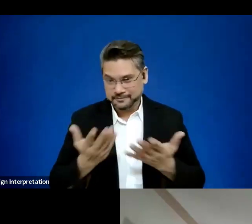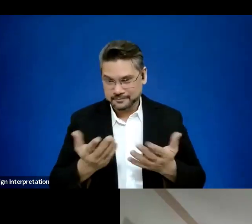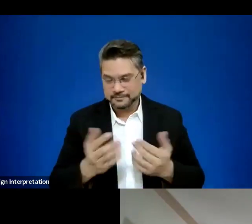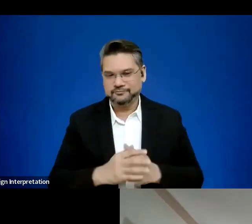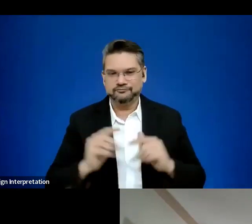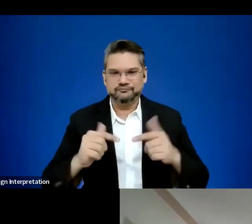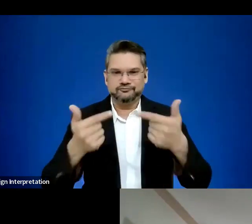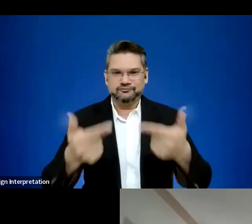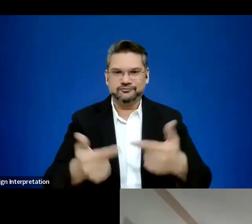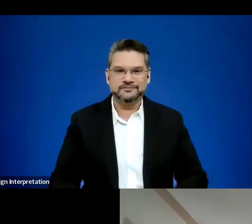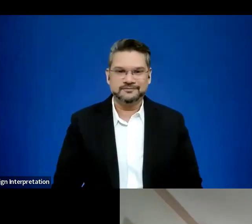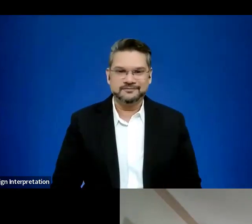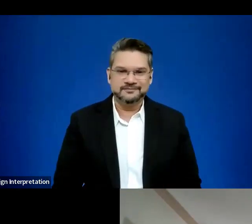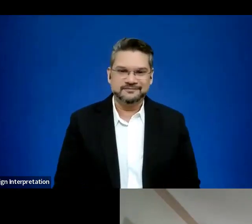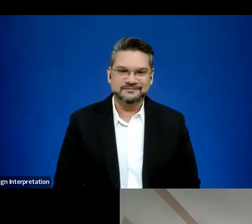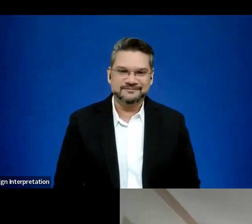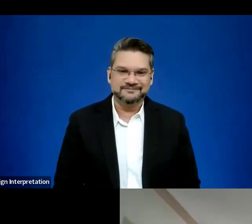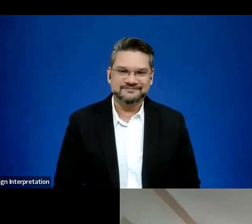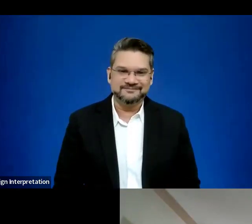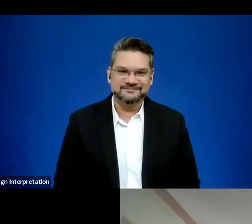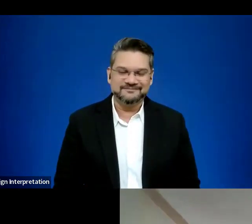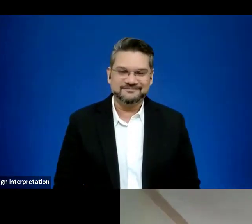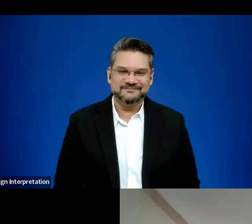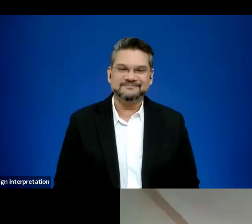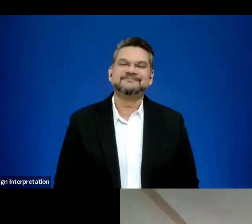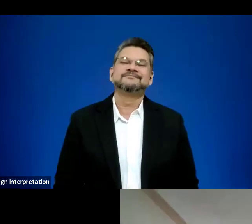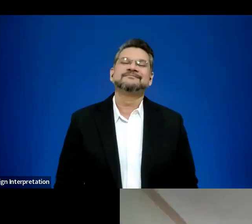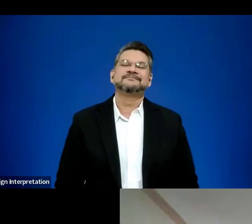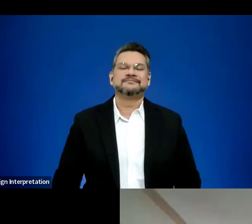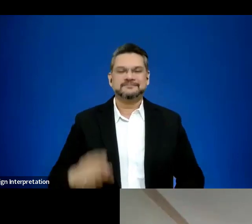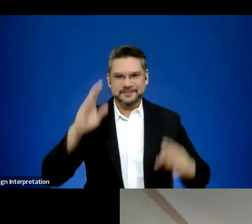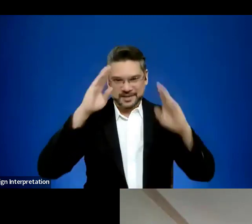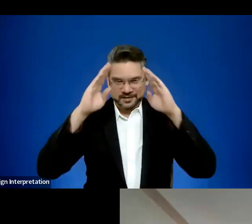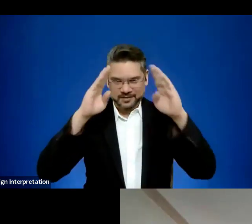好，我现在我们的彭博先生，